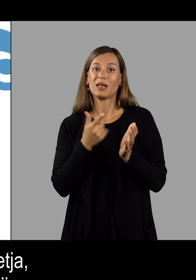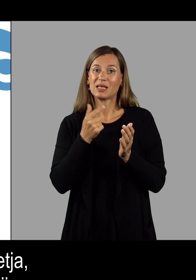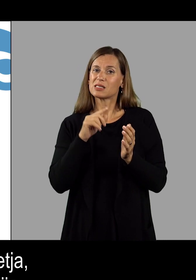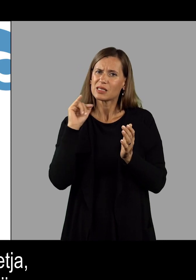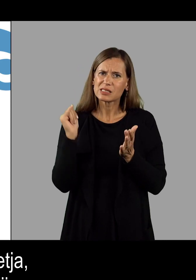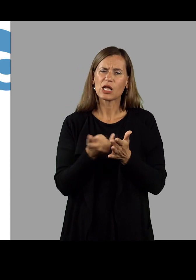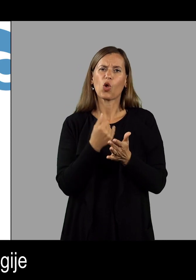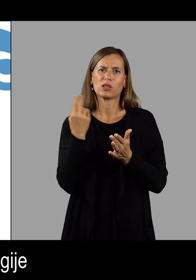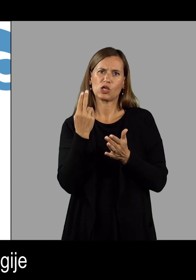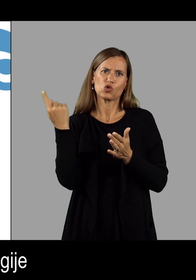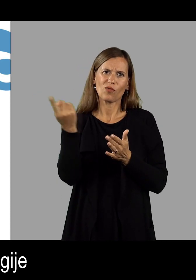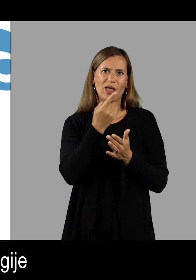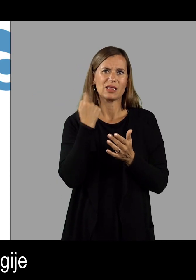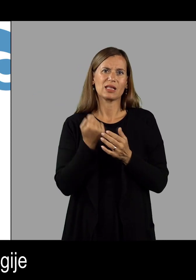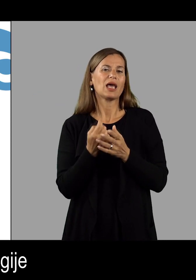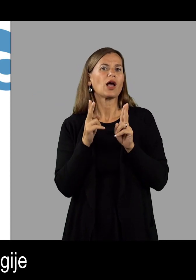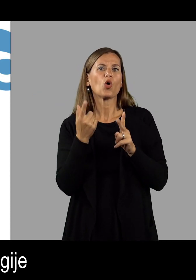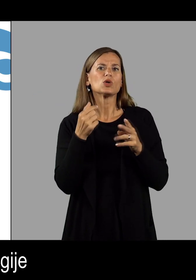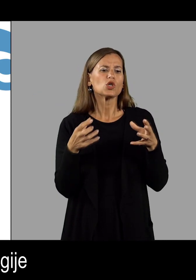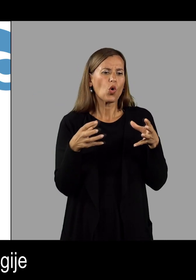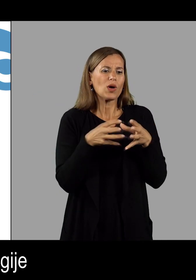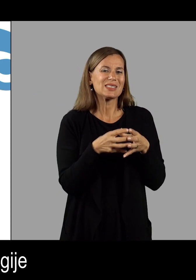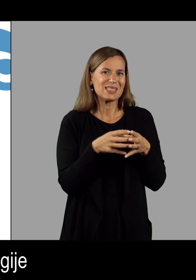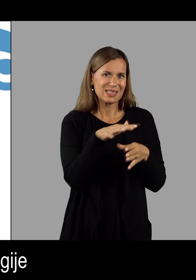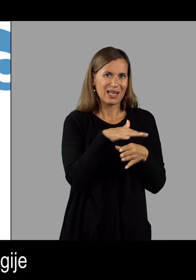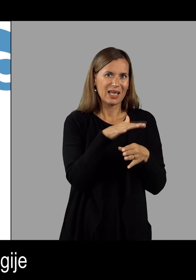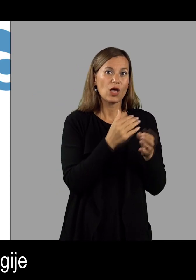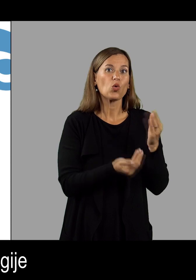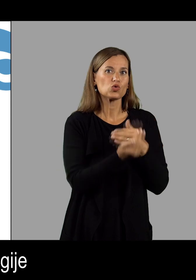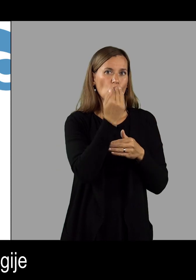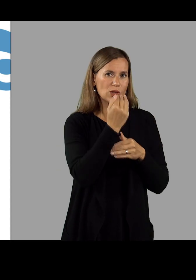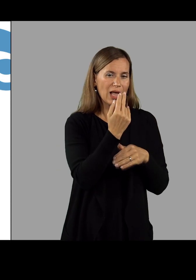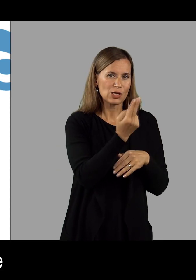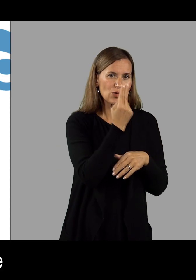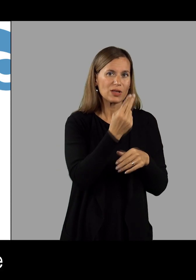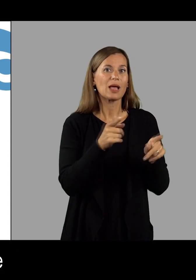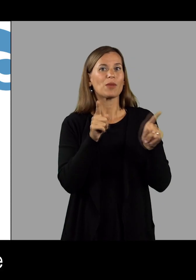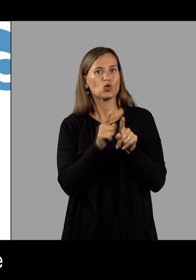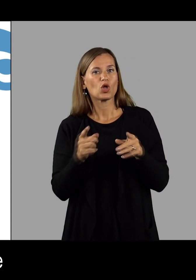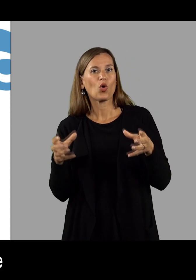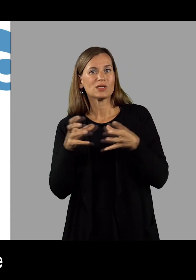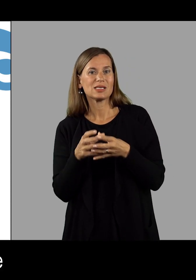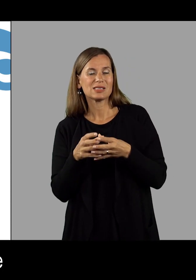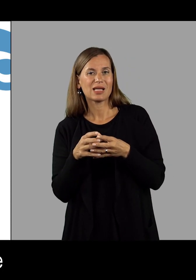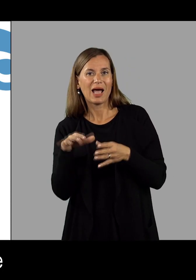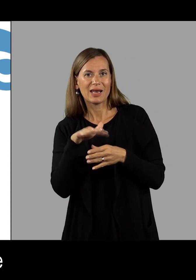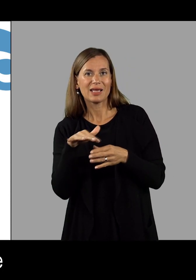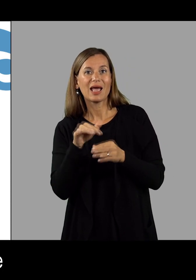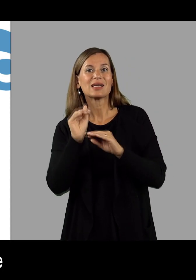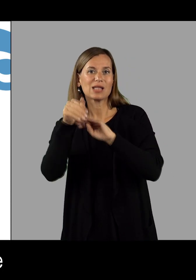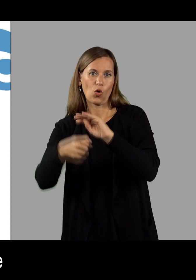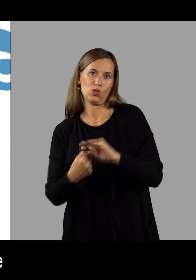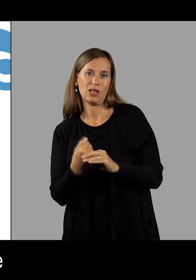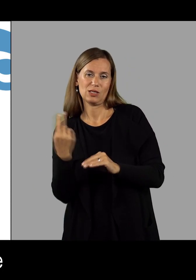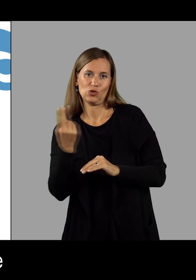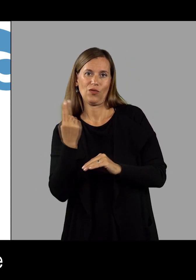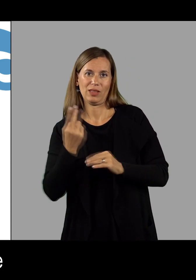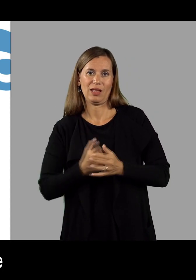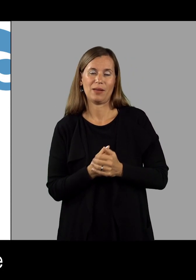javnega razpisa, in sicer, da morajo v projektu sodelovati tako raziskovalne organizacije kot